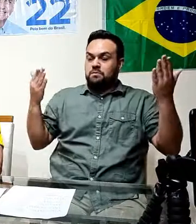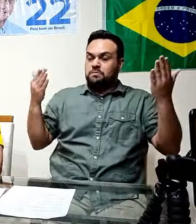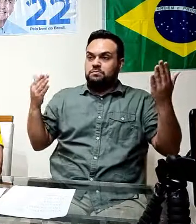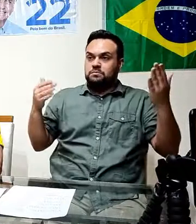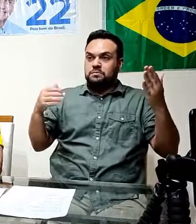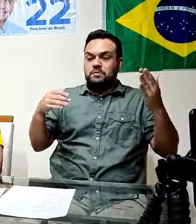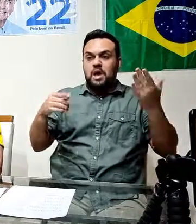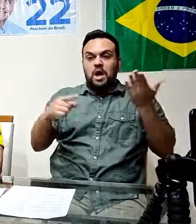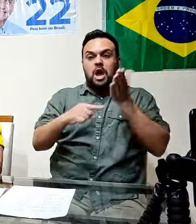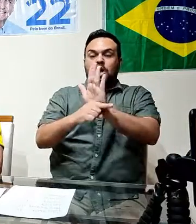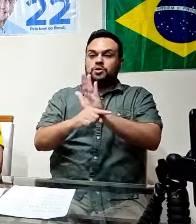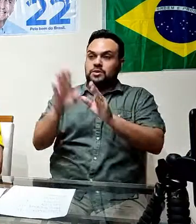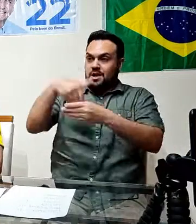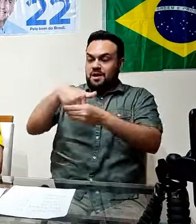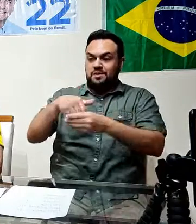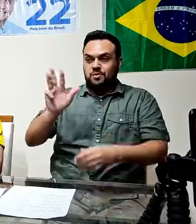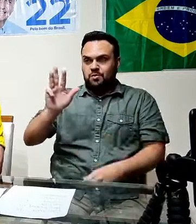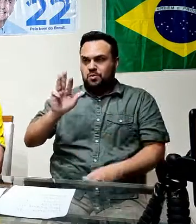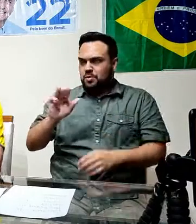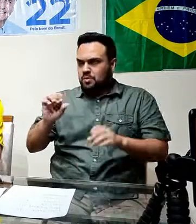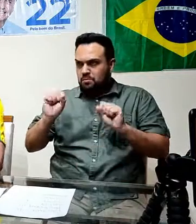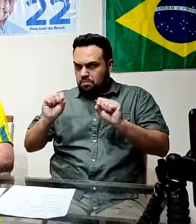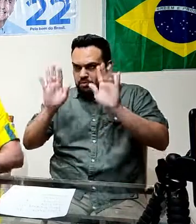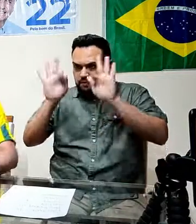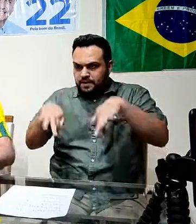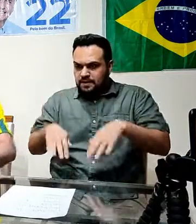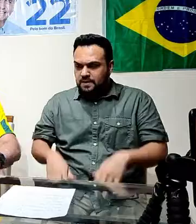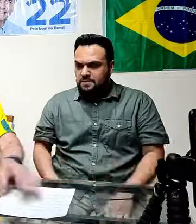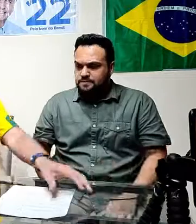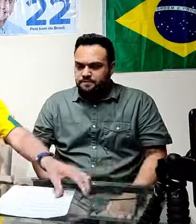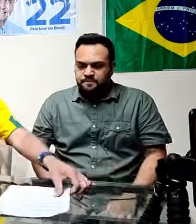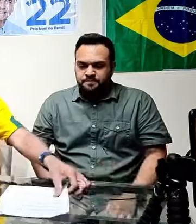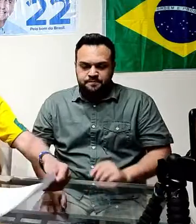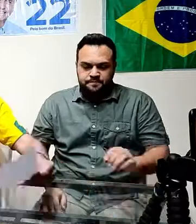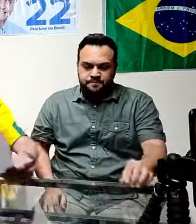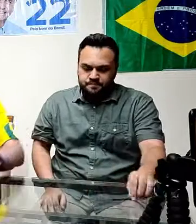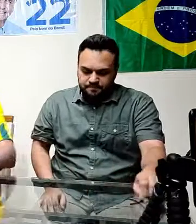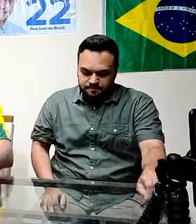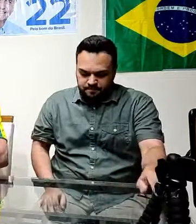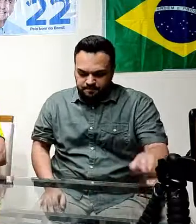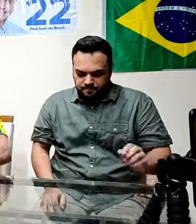no tocante a isso. Mais uma coisa? Pode ser aí, pessoal? Curiosidade aqui?